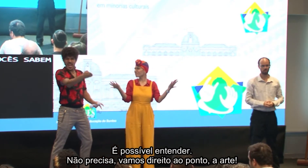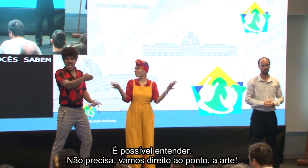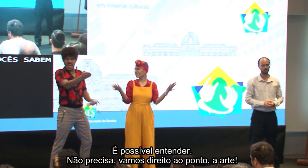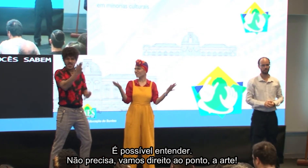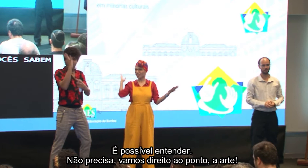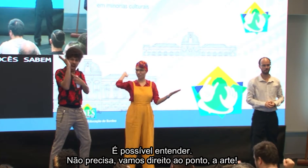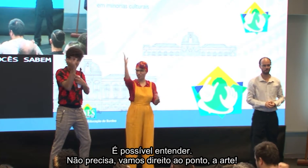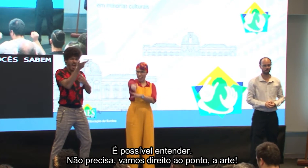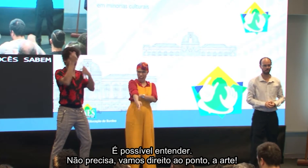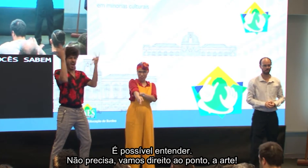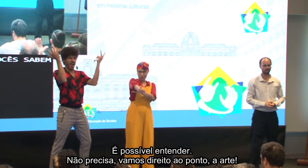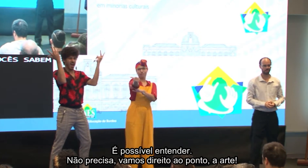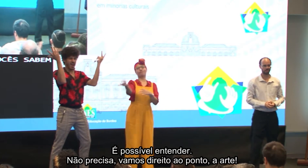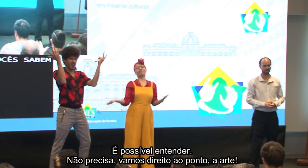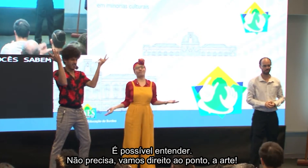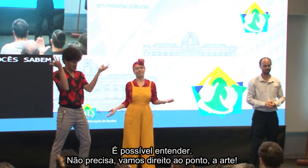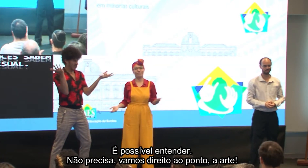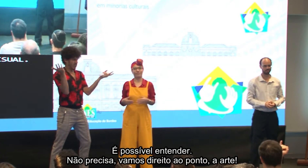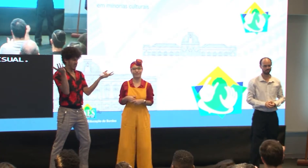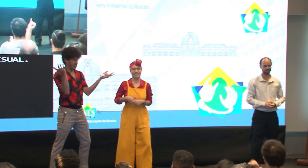precisa. Vamos direto ao ponto. A arte.